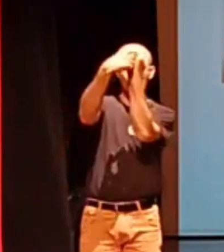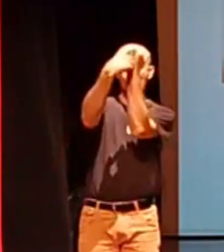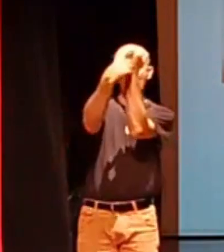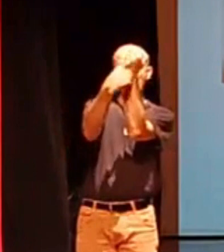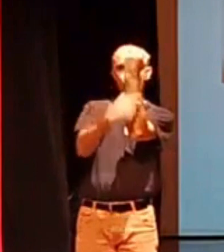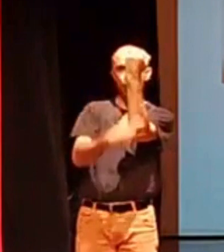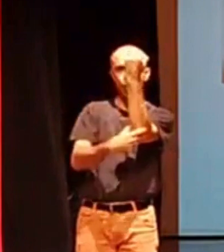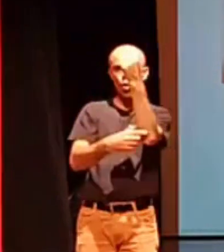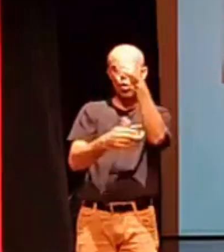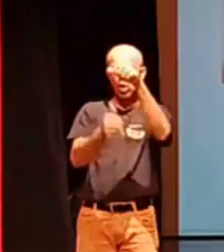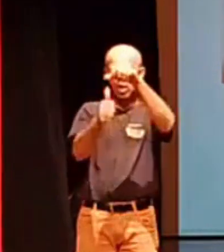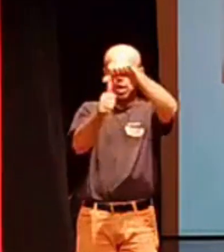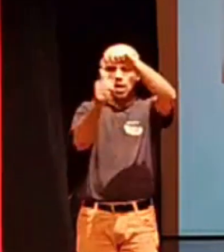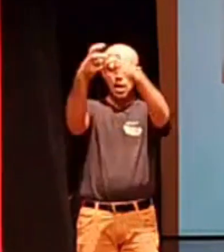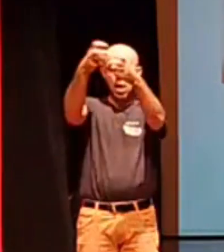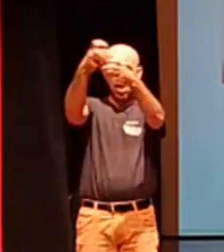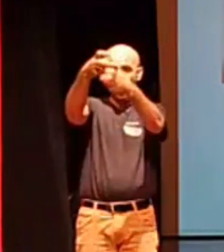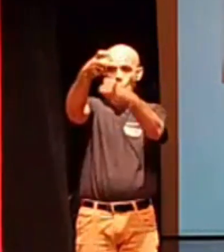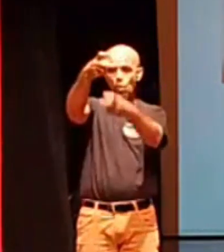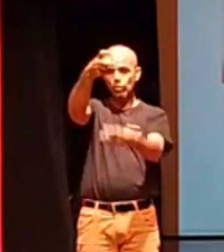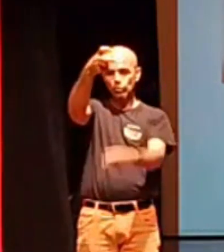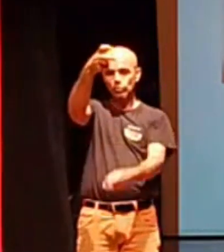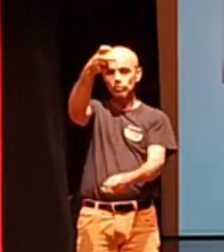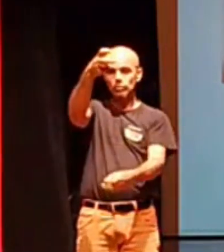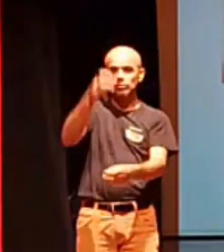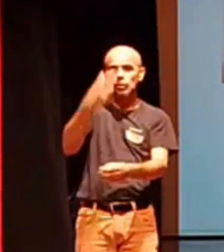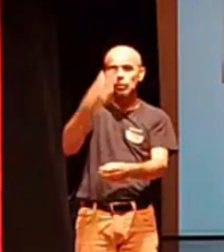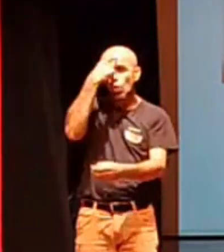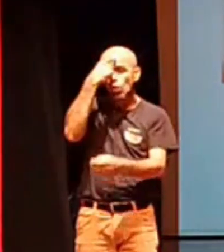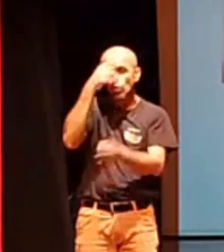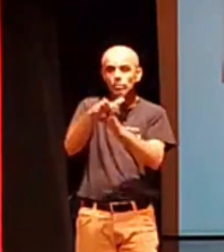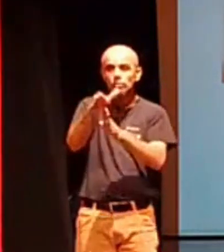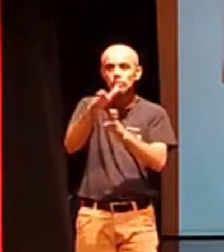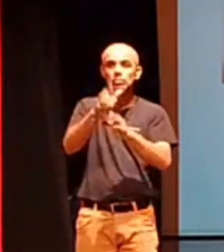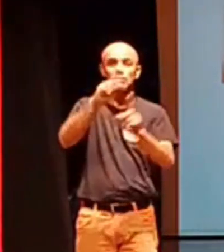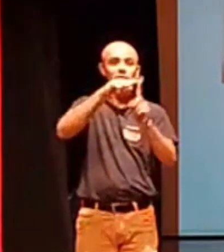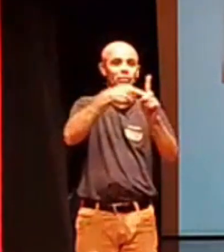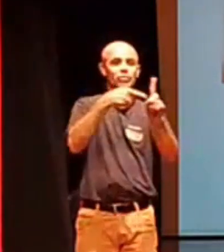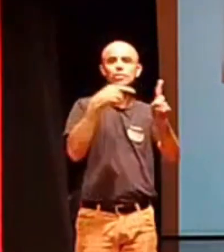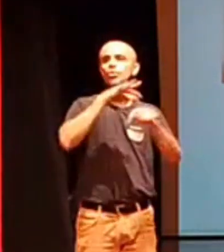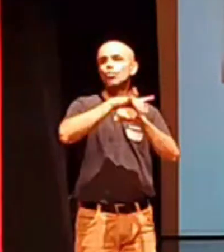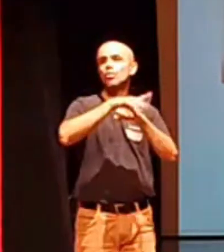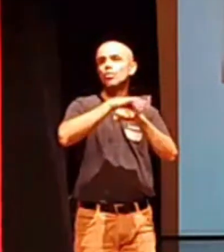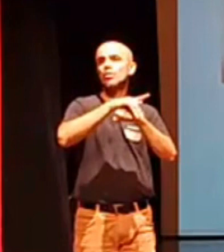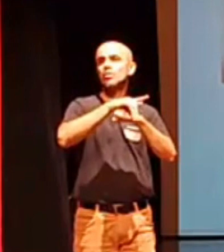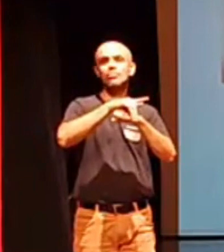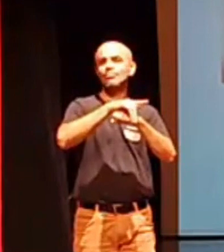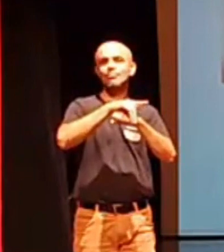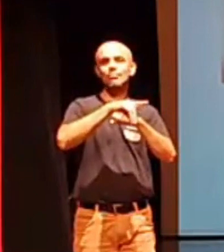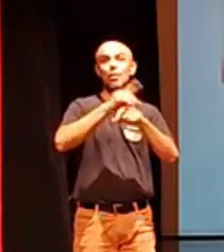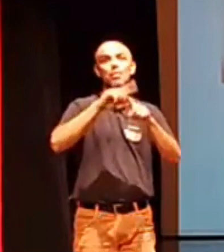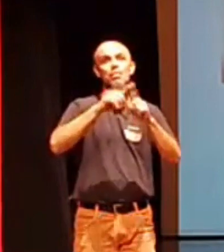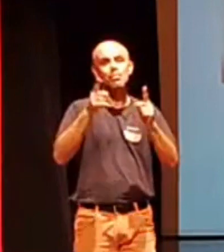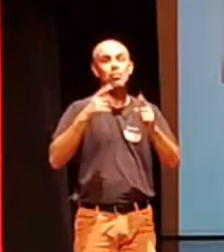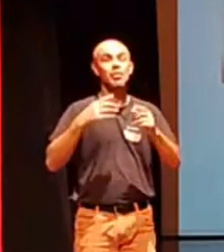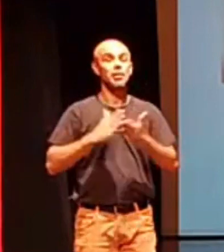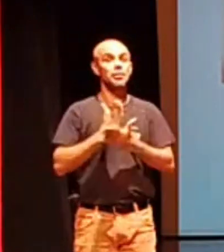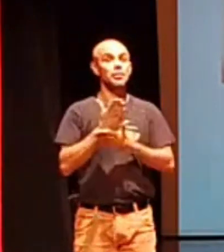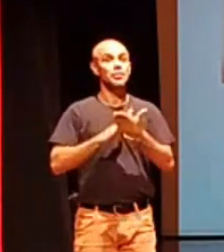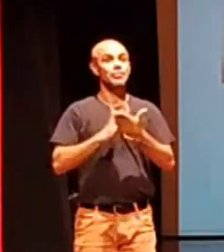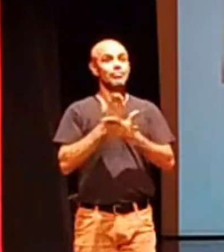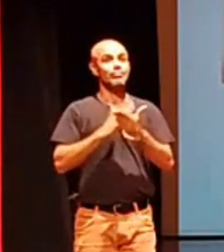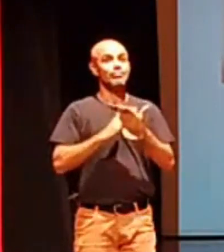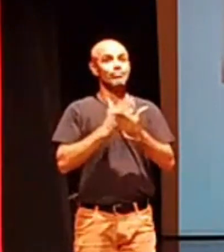autocrescimento, da conscientização dessa gestante, porque gravidez não é doença, mas incomoda. Já tem os